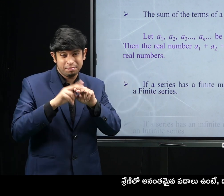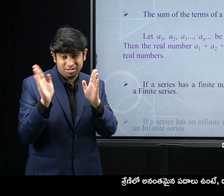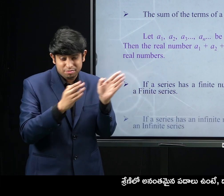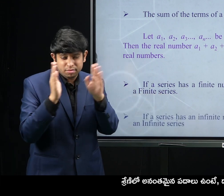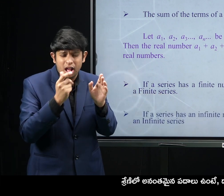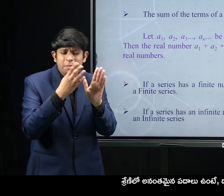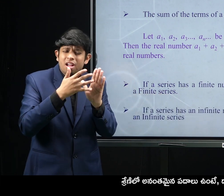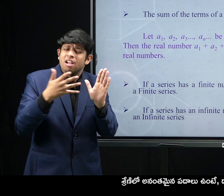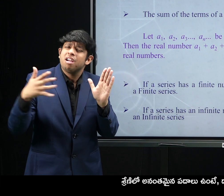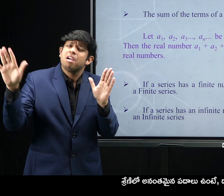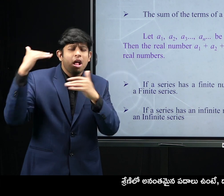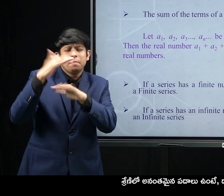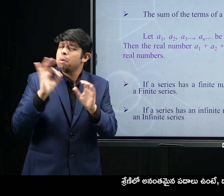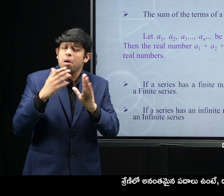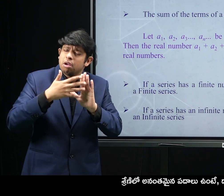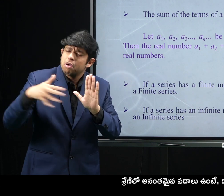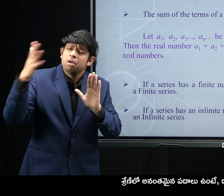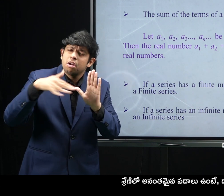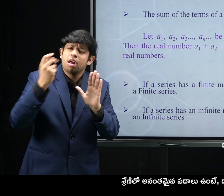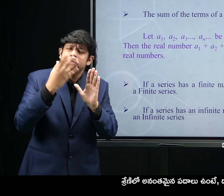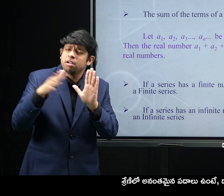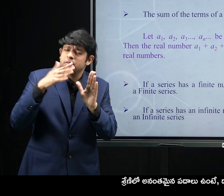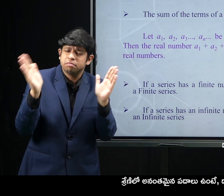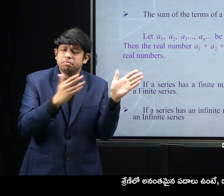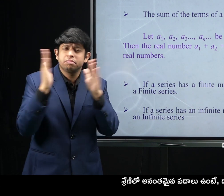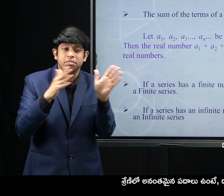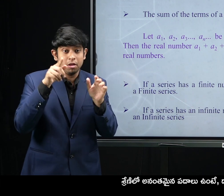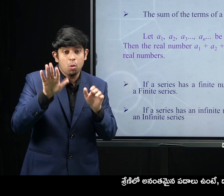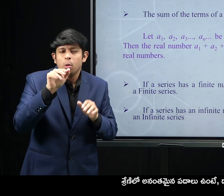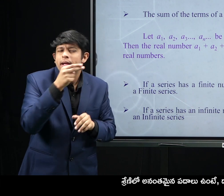శ్రేణిలో అనంతమైన పదాలు ఉంటే దానిని అనంత శ్రేణి అంటారు.